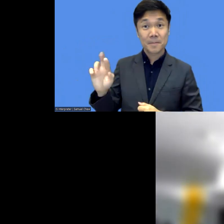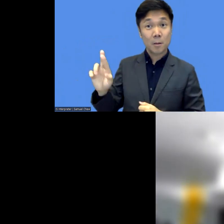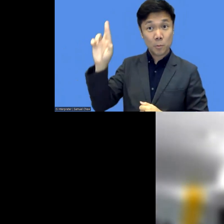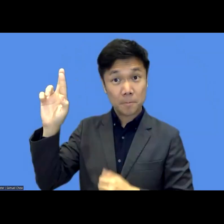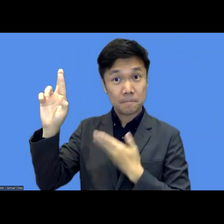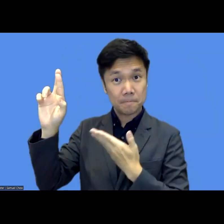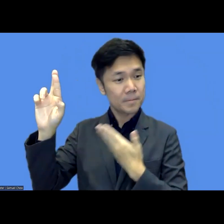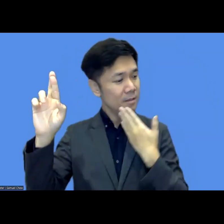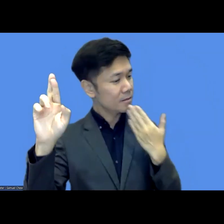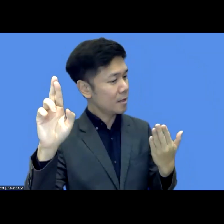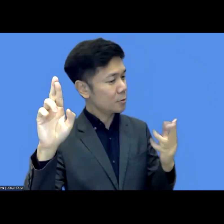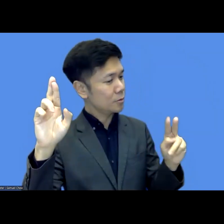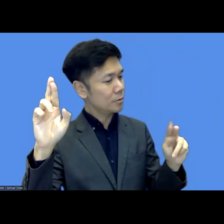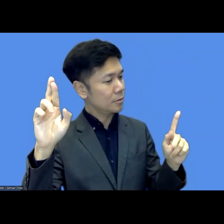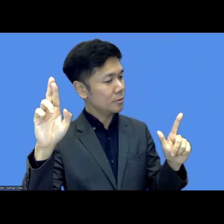Gracias, Nicolás.